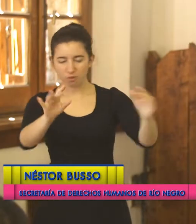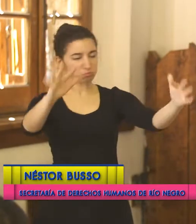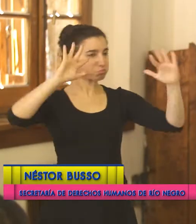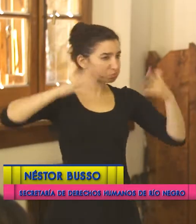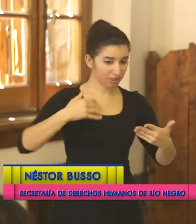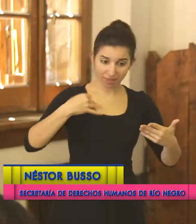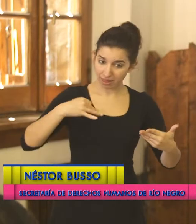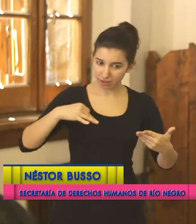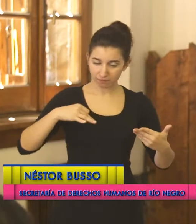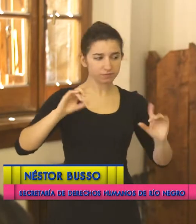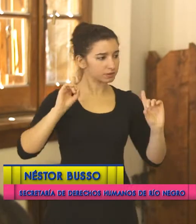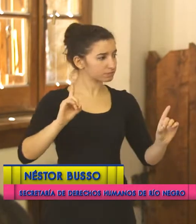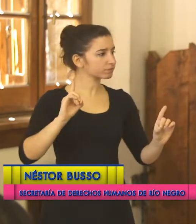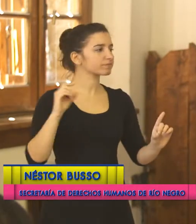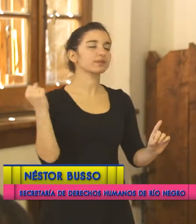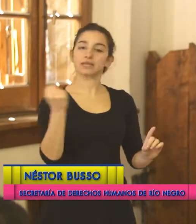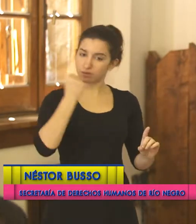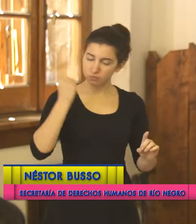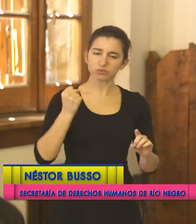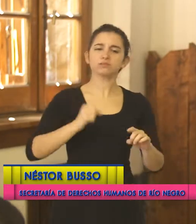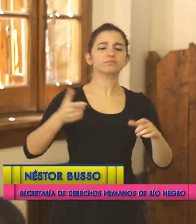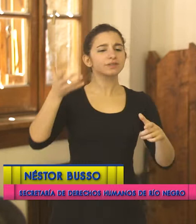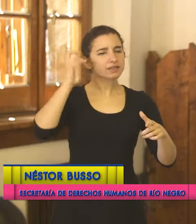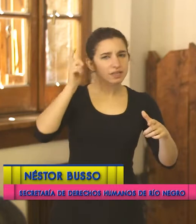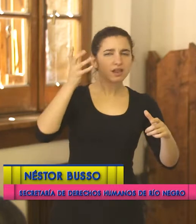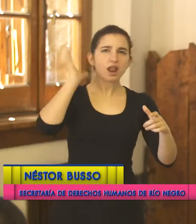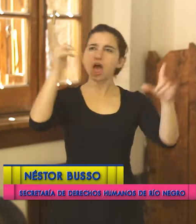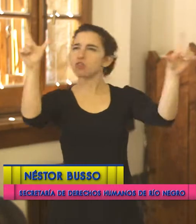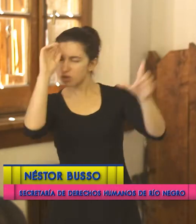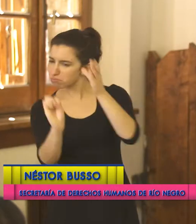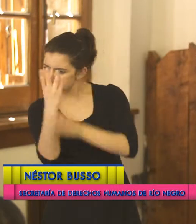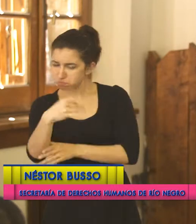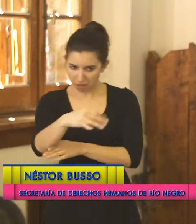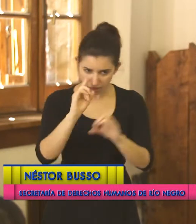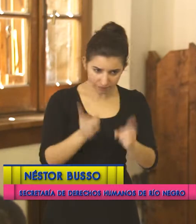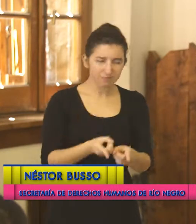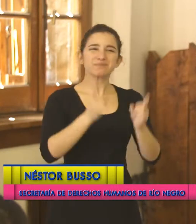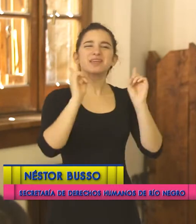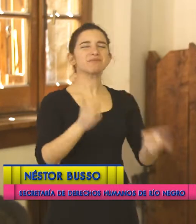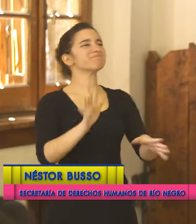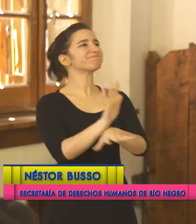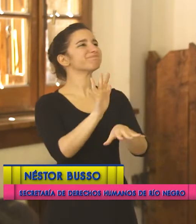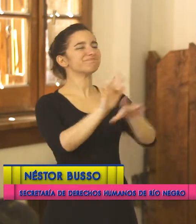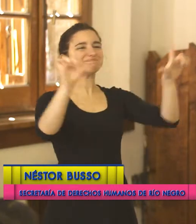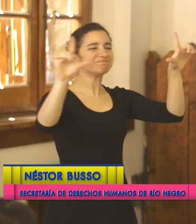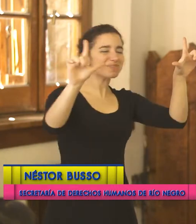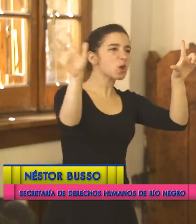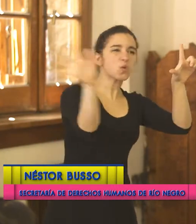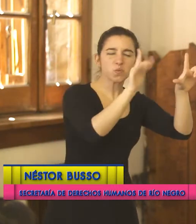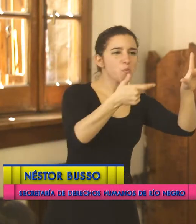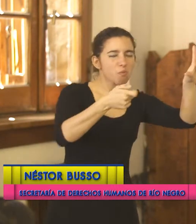nuevas productoras que también son necesarias pero no solamente de nuevos productoras de nuevas pantallas que reflejen